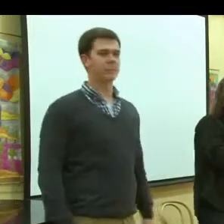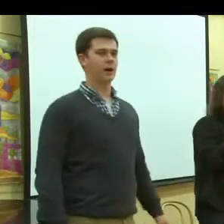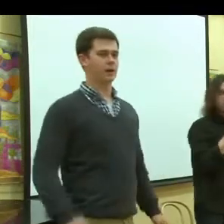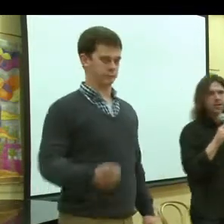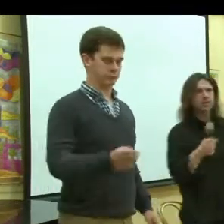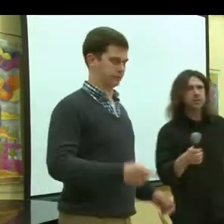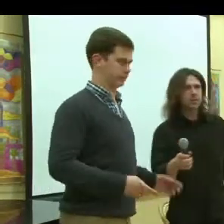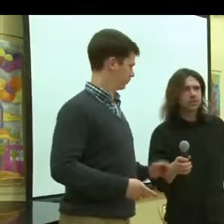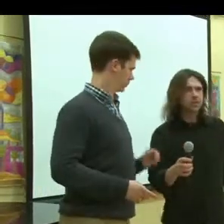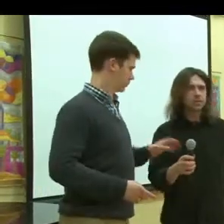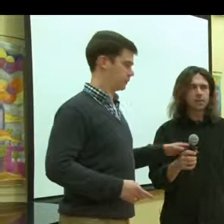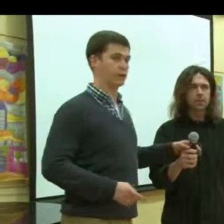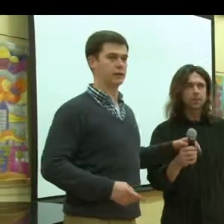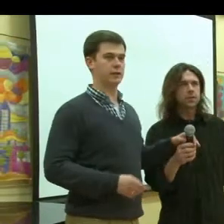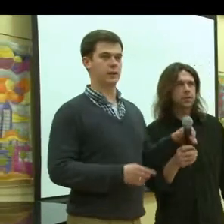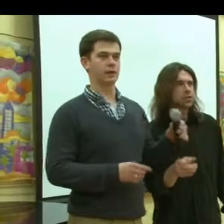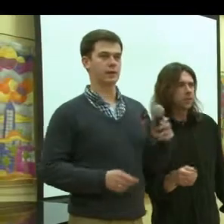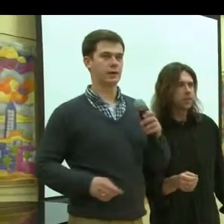Jeszcze jedno pytanie.